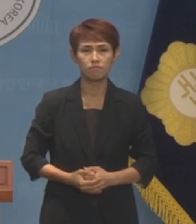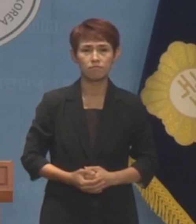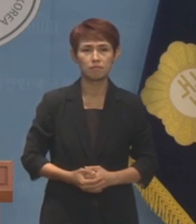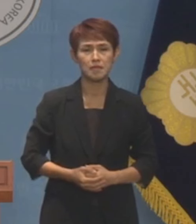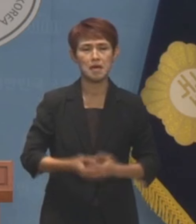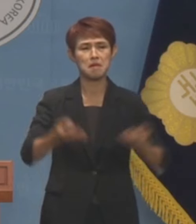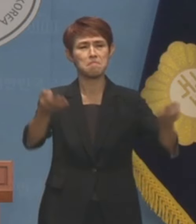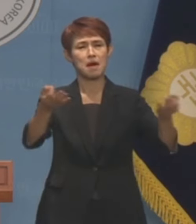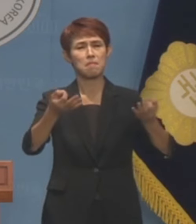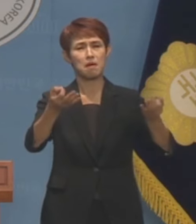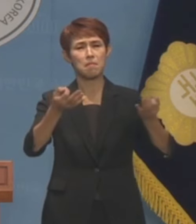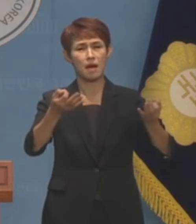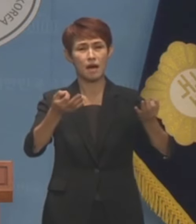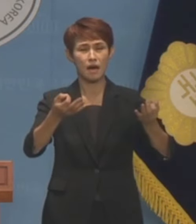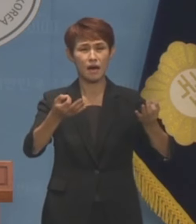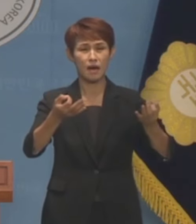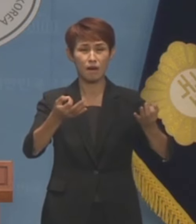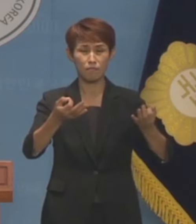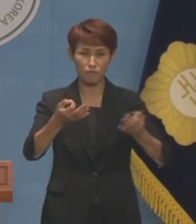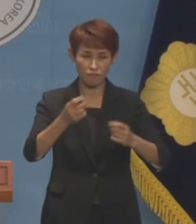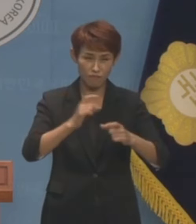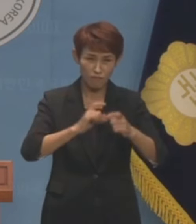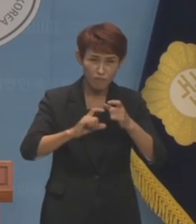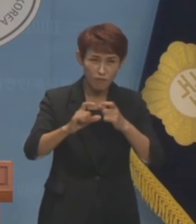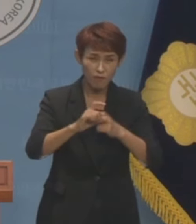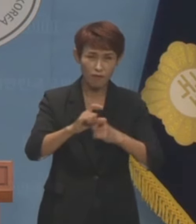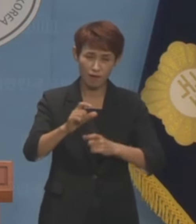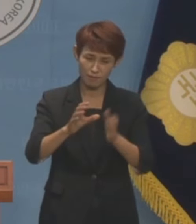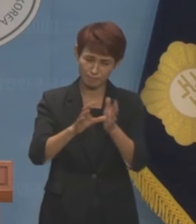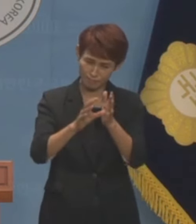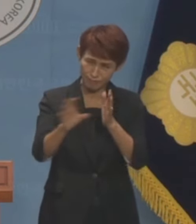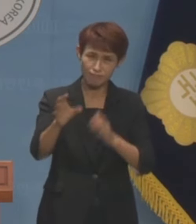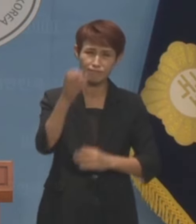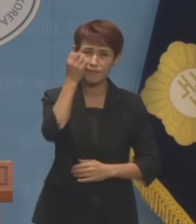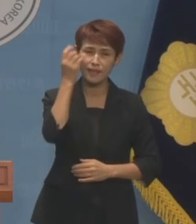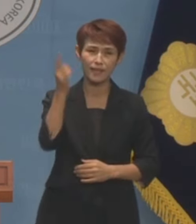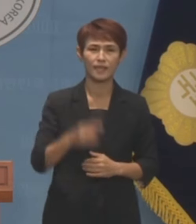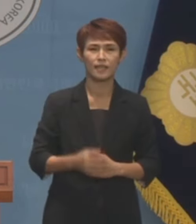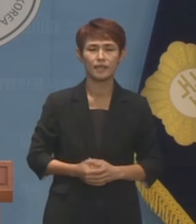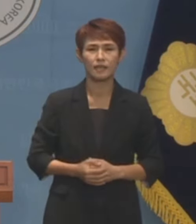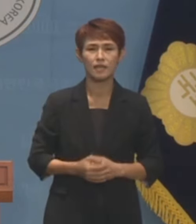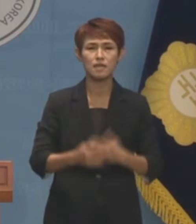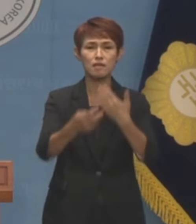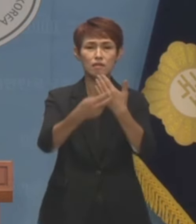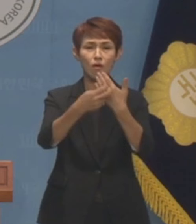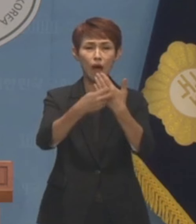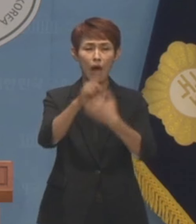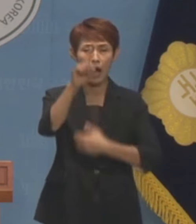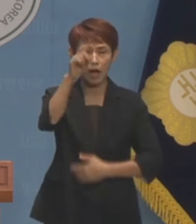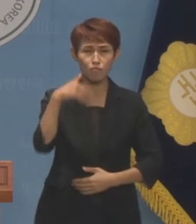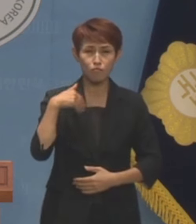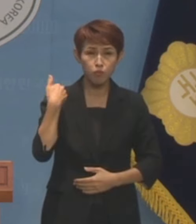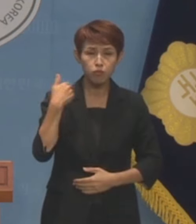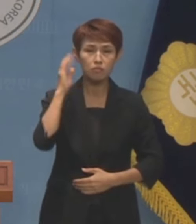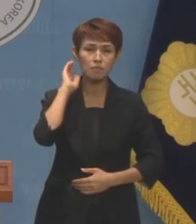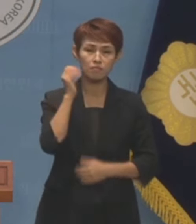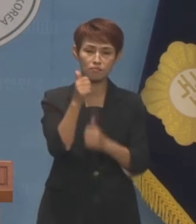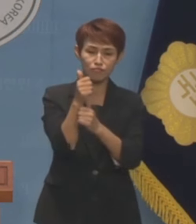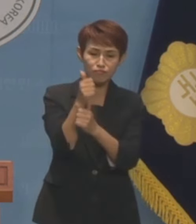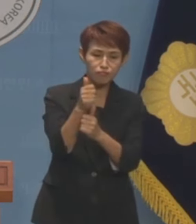보여주기 식보다 못한 기상 천외한 발상입니다 의료도 모르는 비서관들을 응급실에